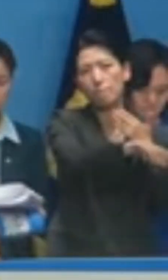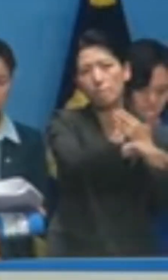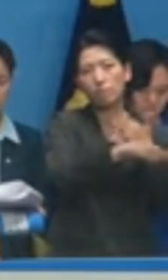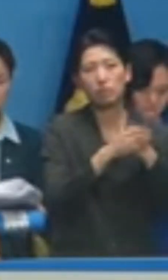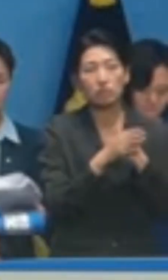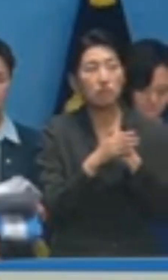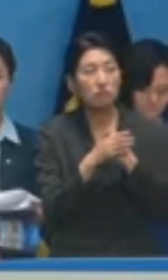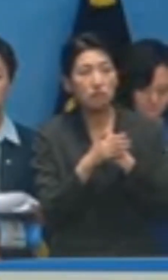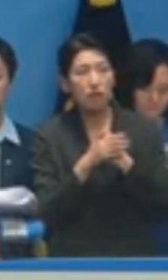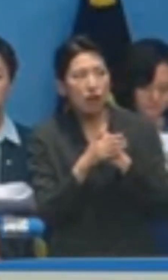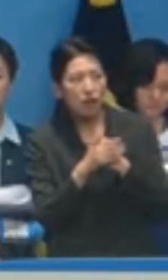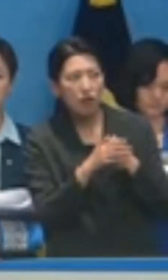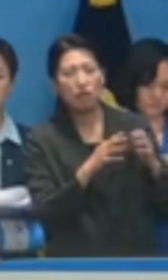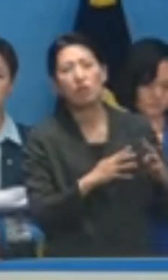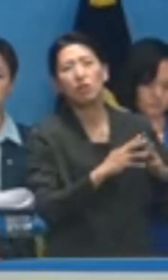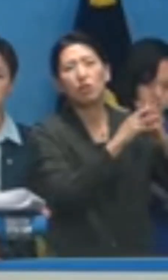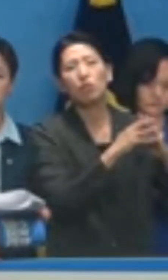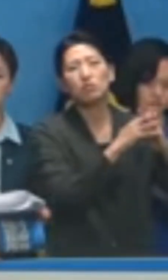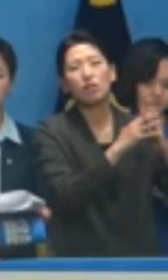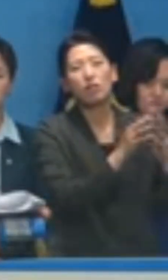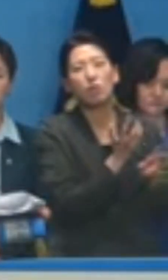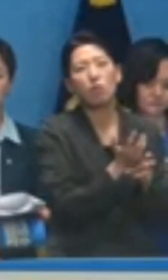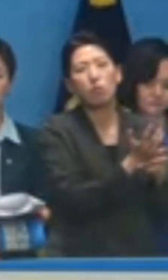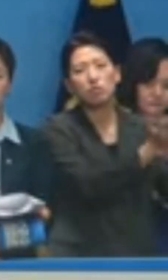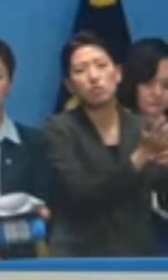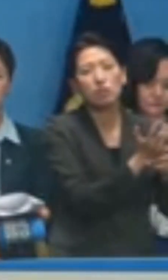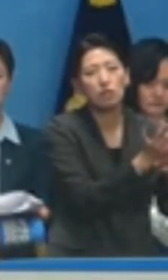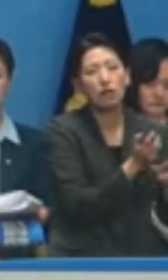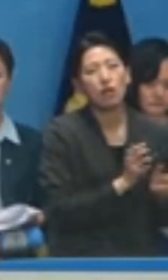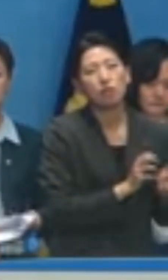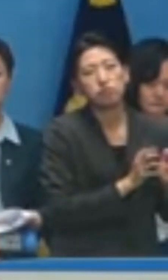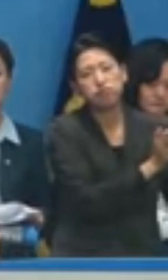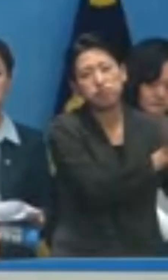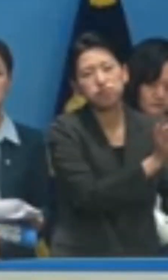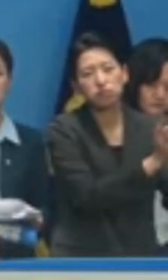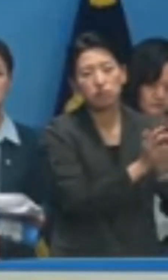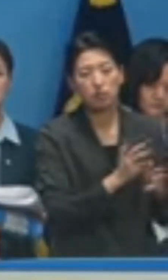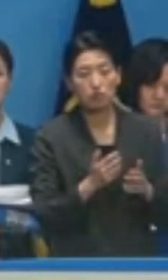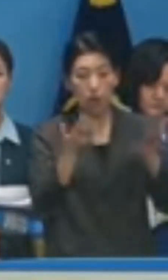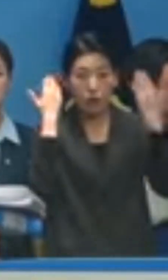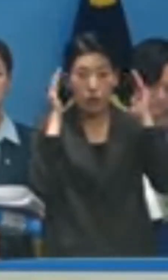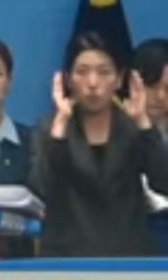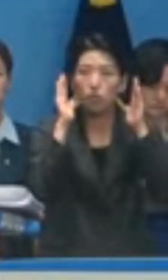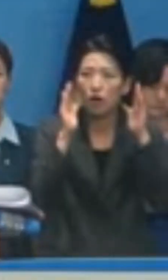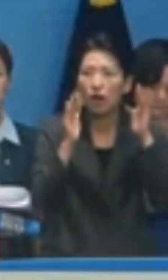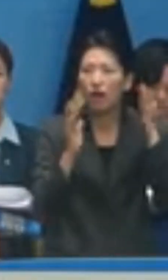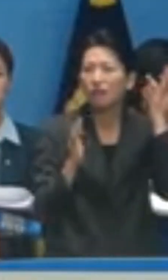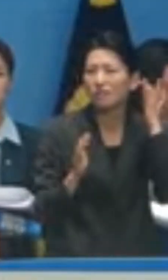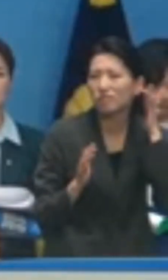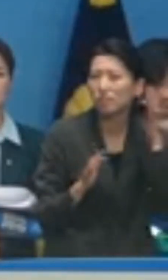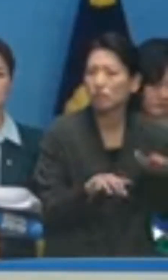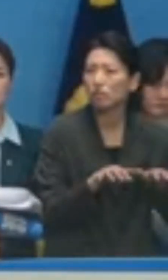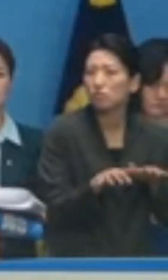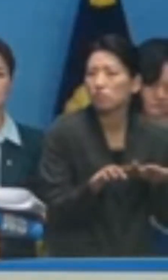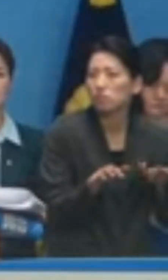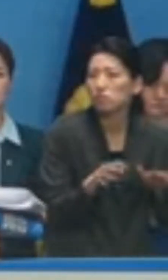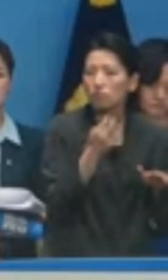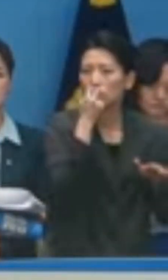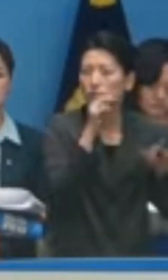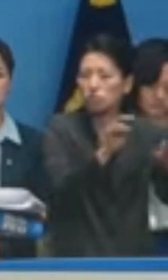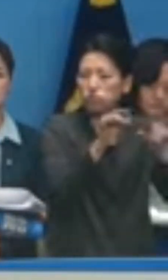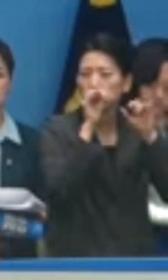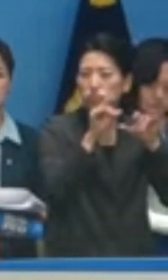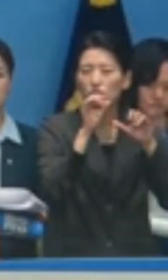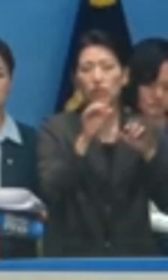아이들은 등굣길마다 공사 차량과 맞닥뜨리고 수업 중에도 소음, 진동, 분진에 시달려 왔습니다.